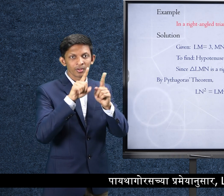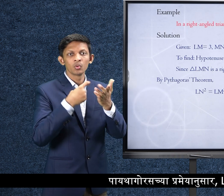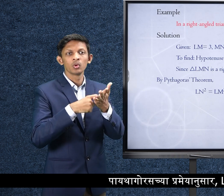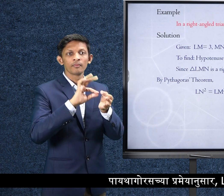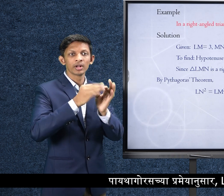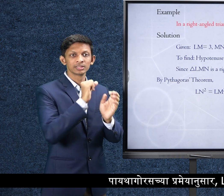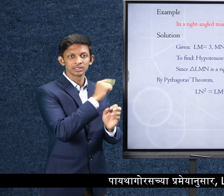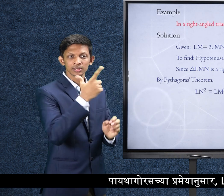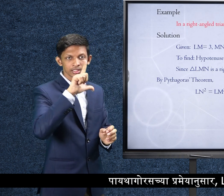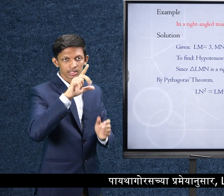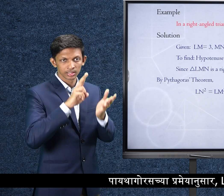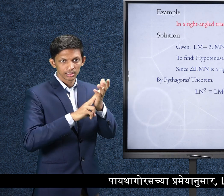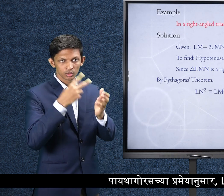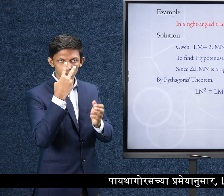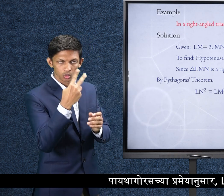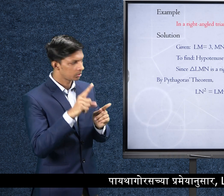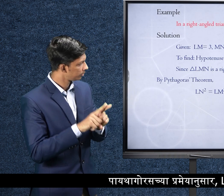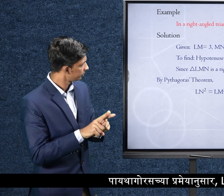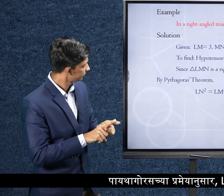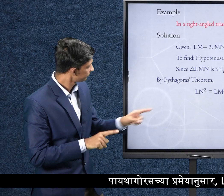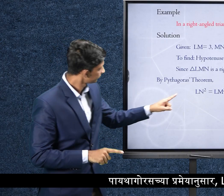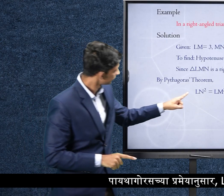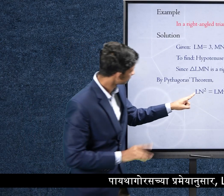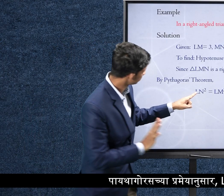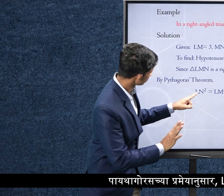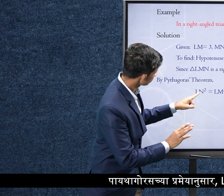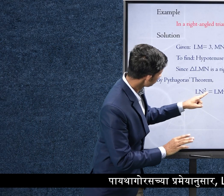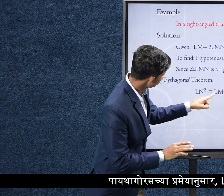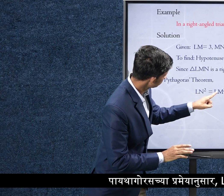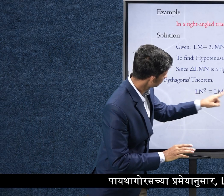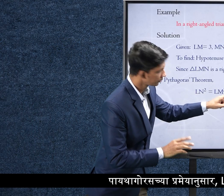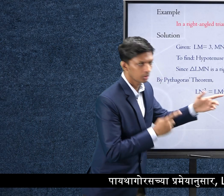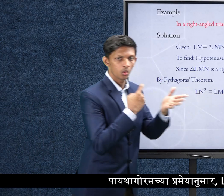पायथागोरस प्रमेयानुसार LN square equals to LM square plus MN square